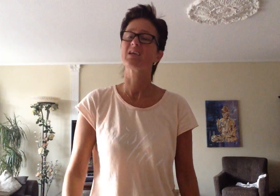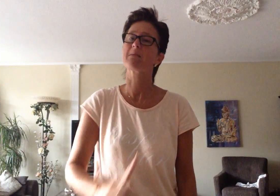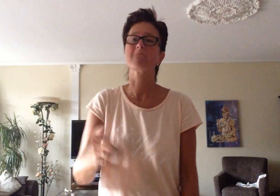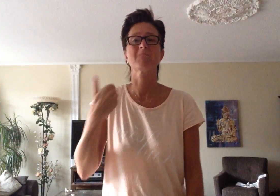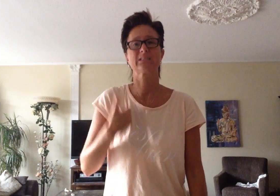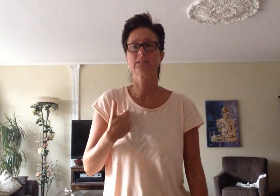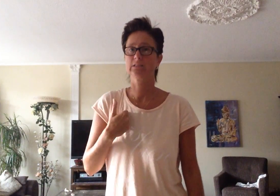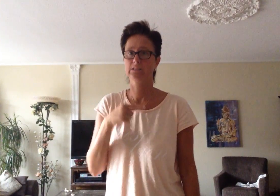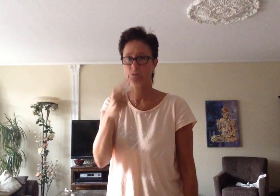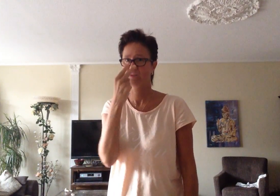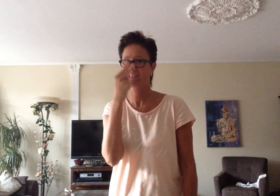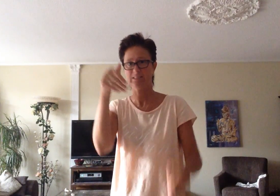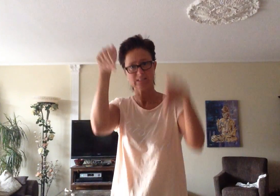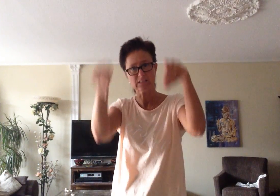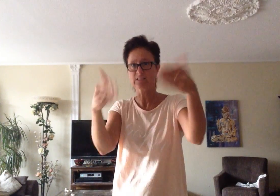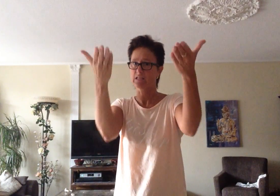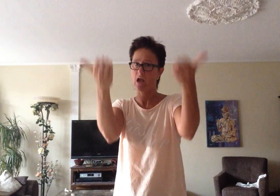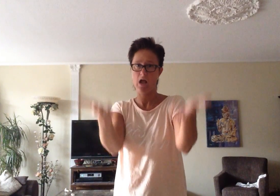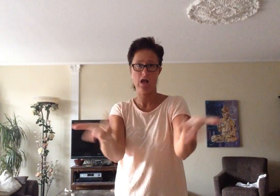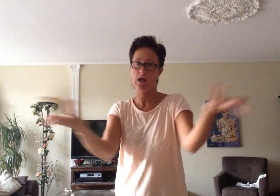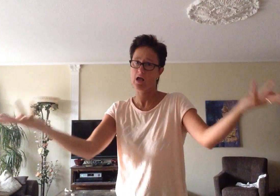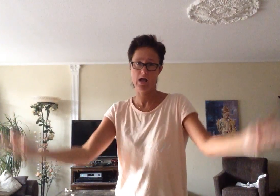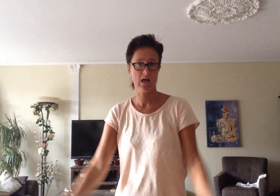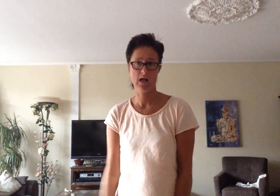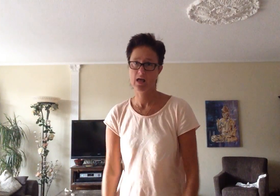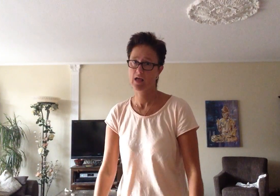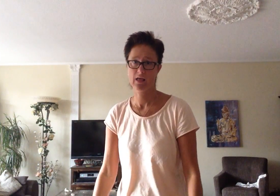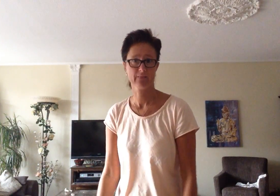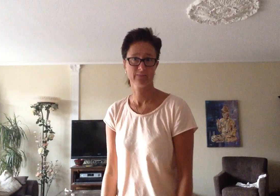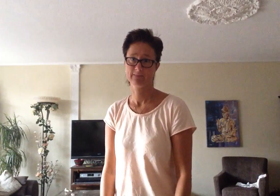Er is geen mens die jou nu nog ziet staan. Jij bent